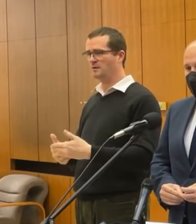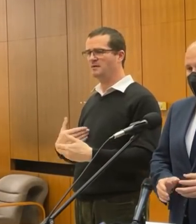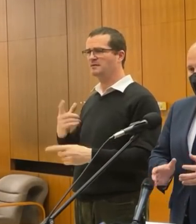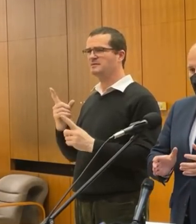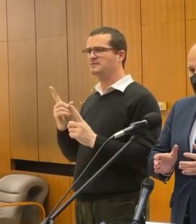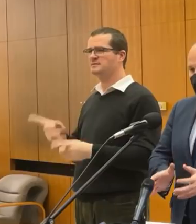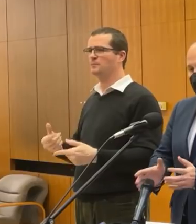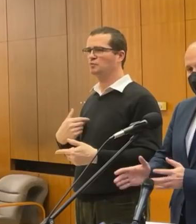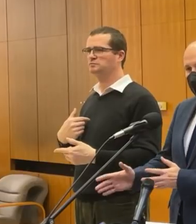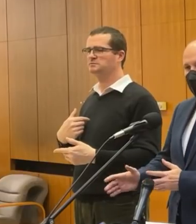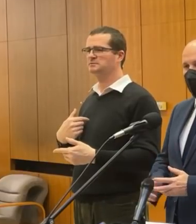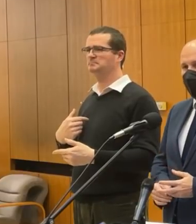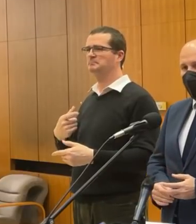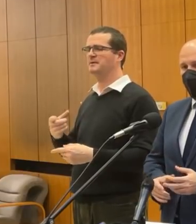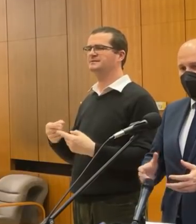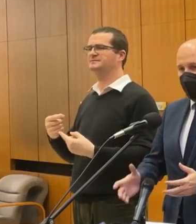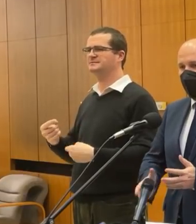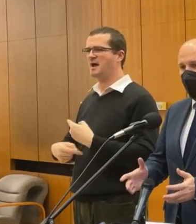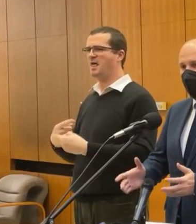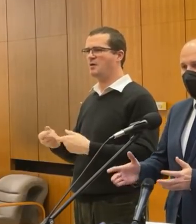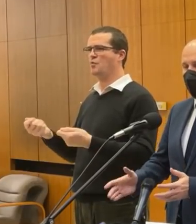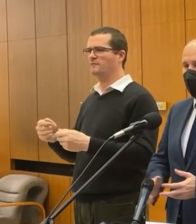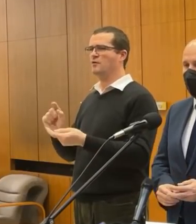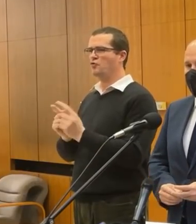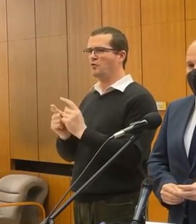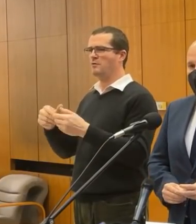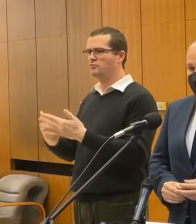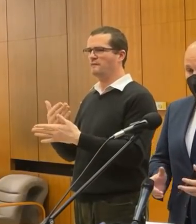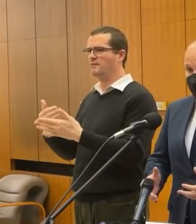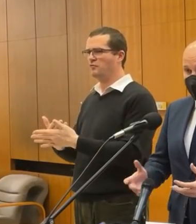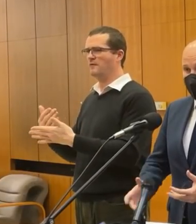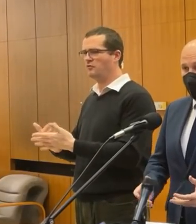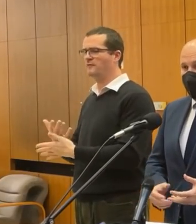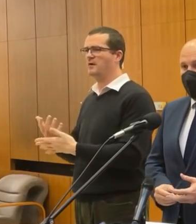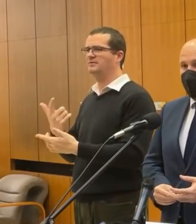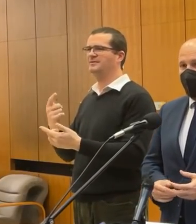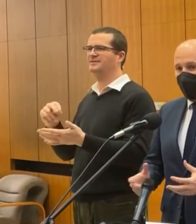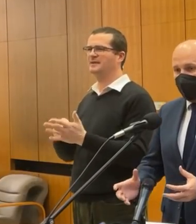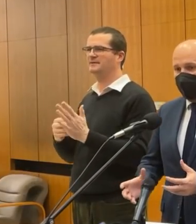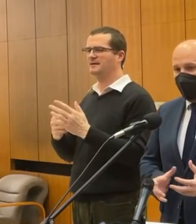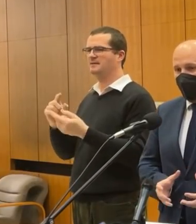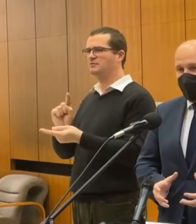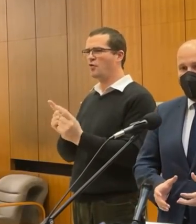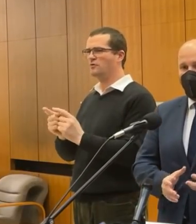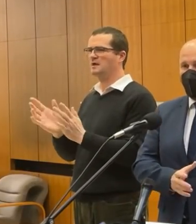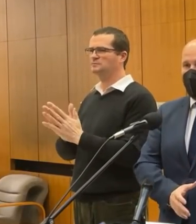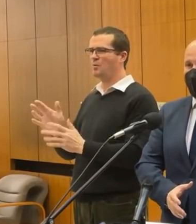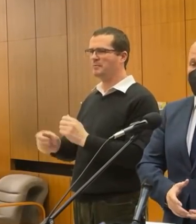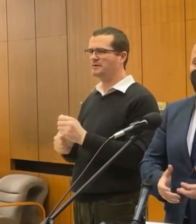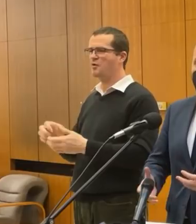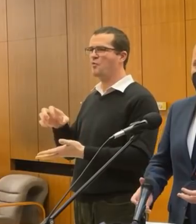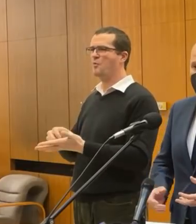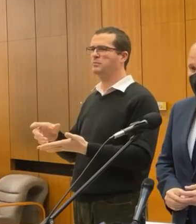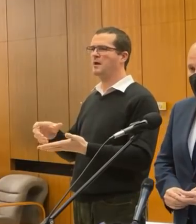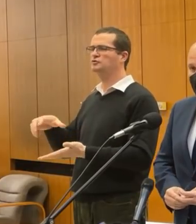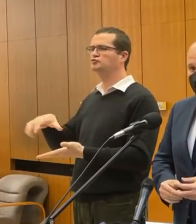Nebudeme musieť per partes stále uzatvárať dohody na nejaké technické dohody na nejaké konkrétne spolupráce, či už v oblasti,